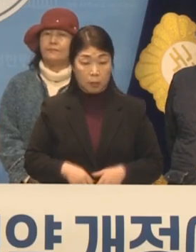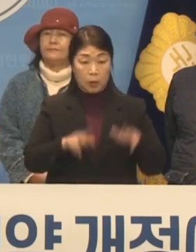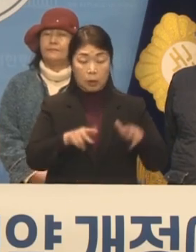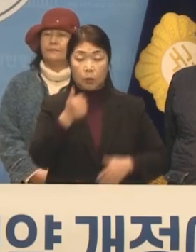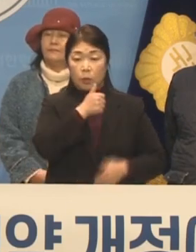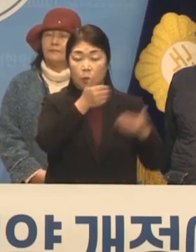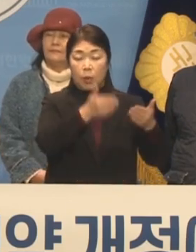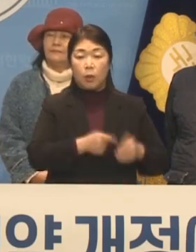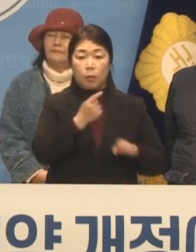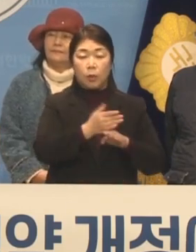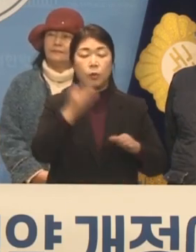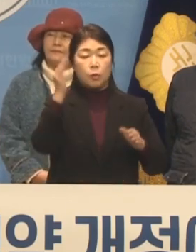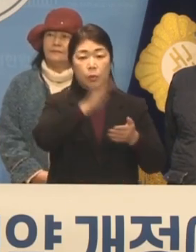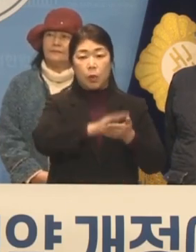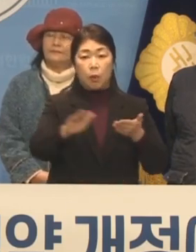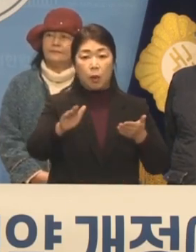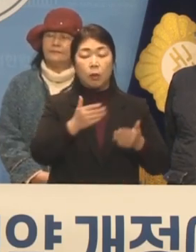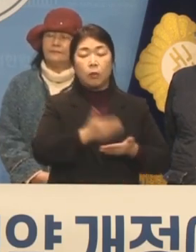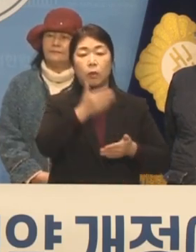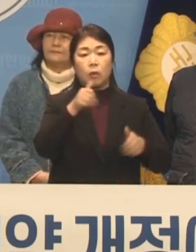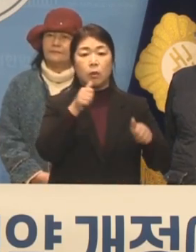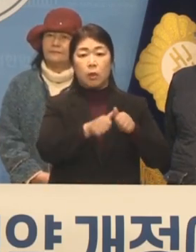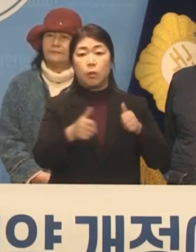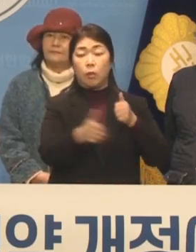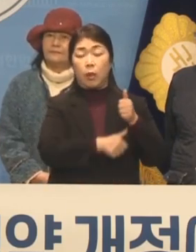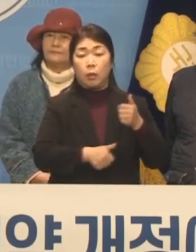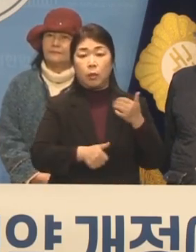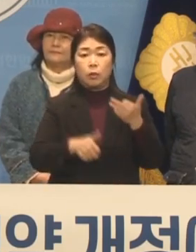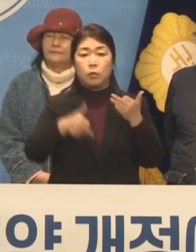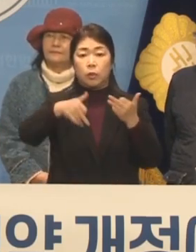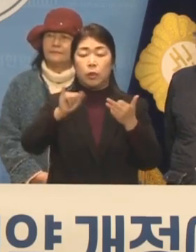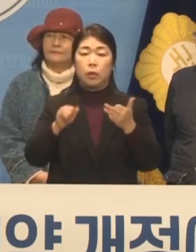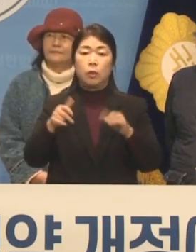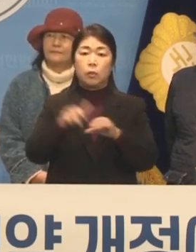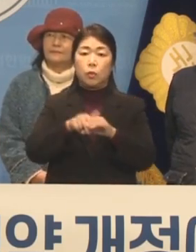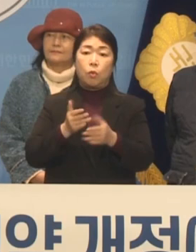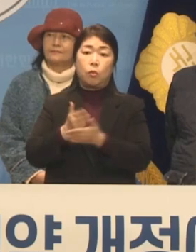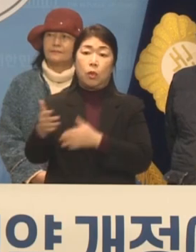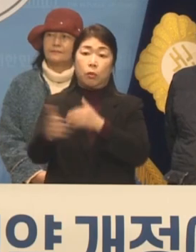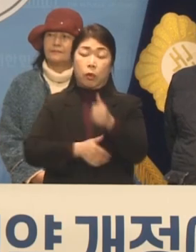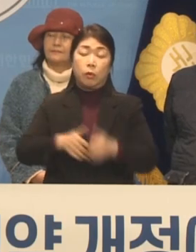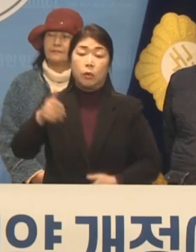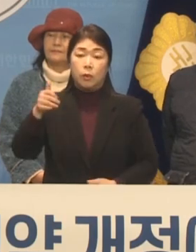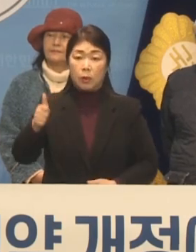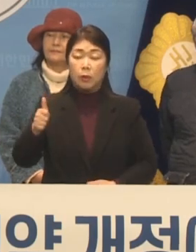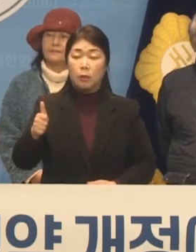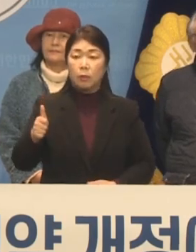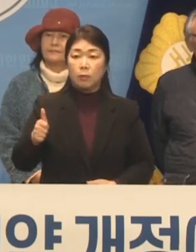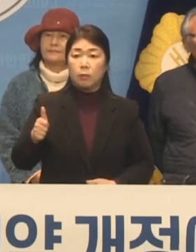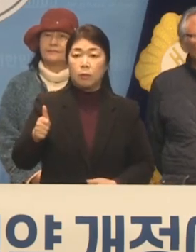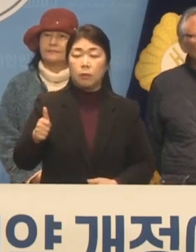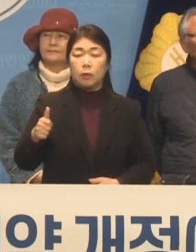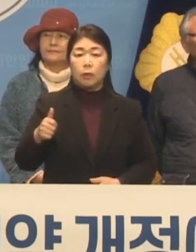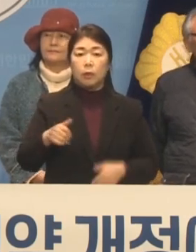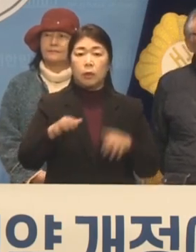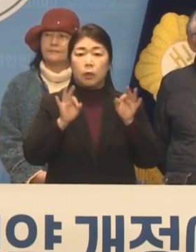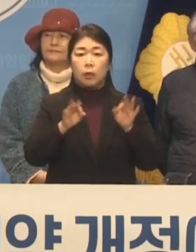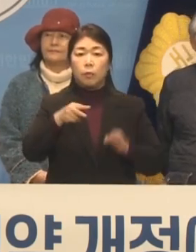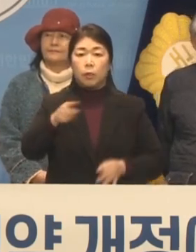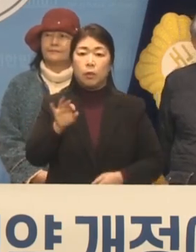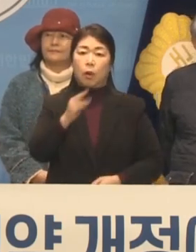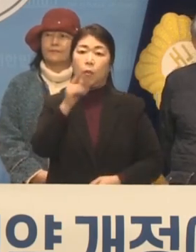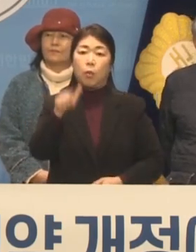소개받은 민주평화통일자문회의 19기 종교분과위원장 여기만